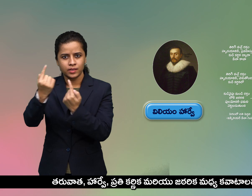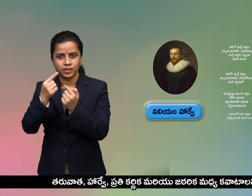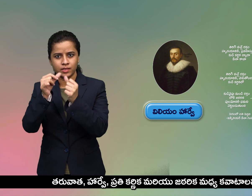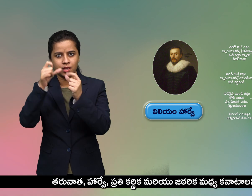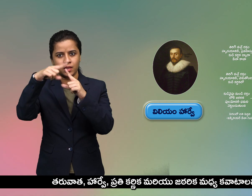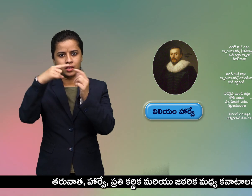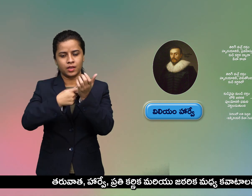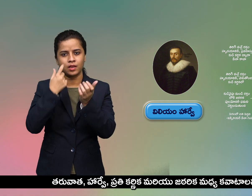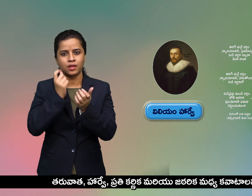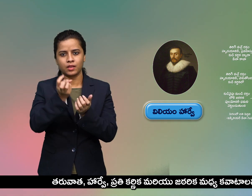గమనించాడు